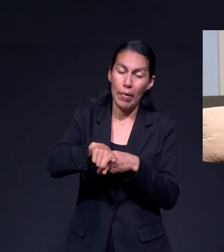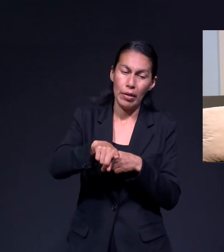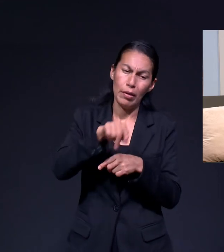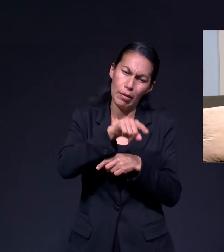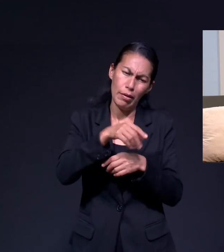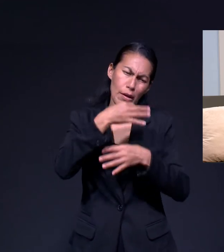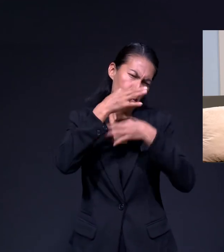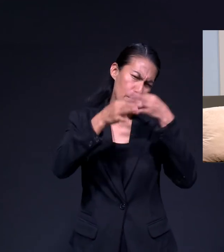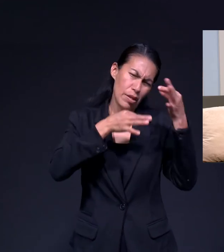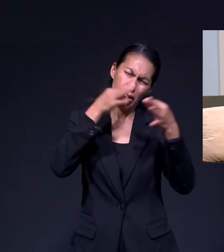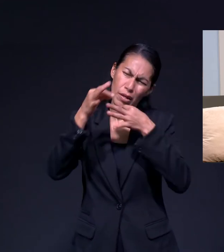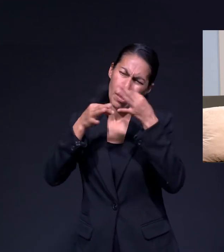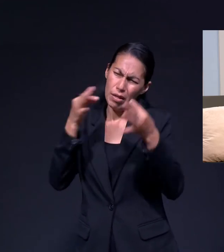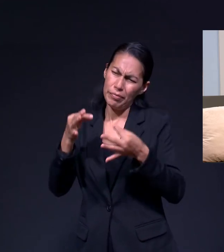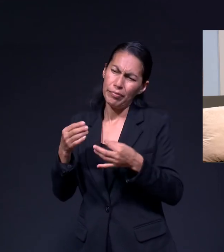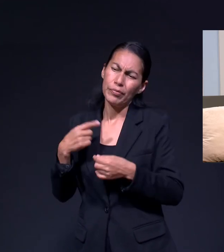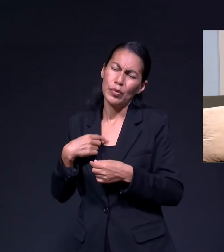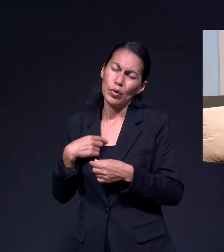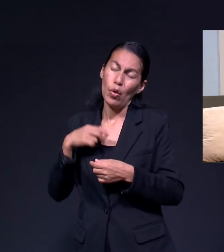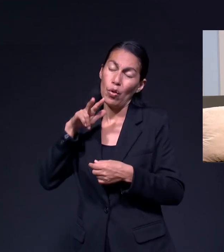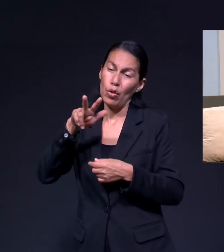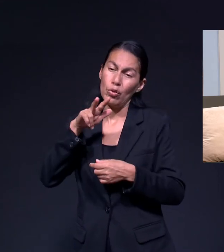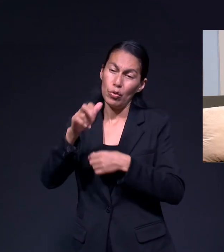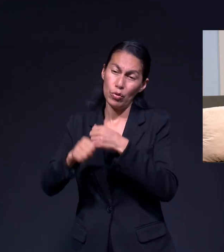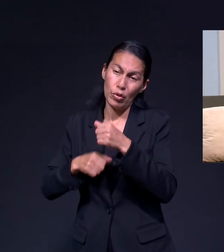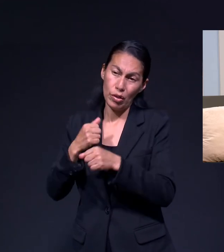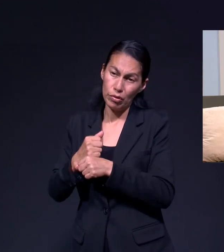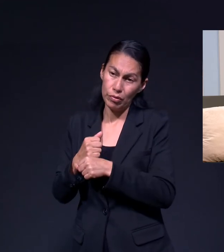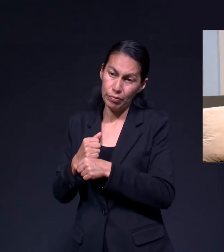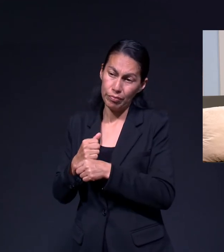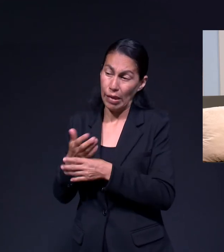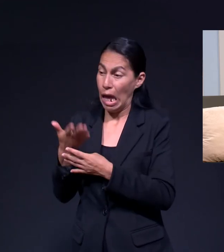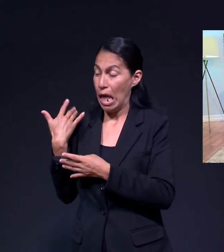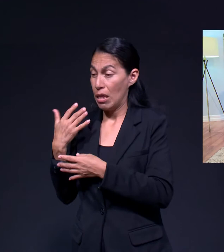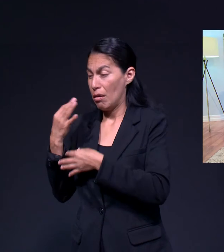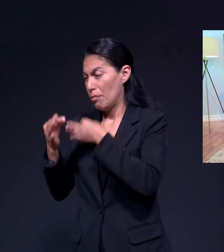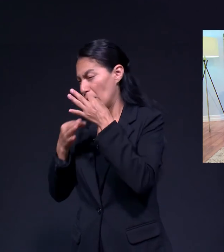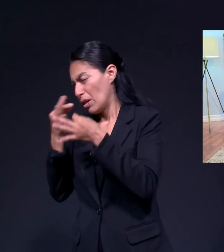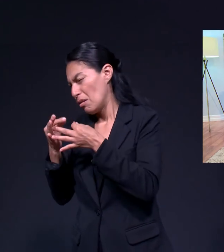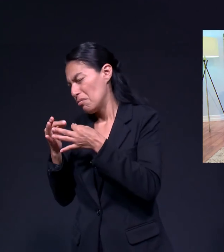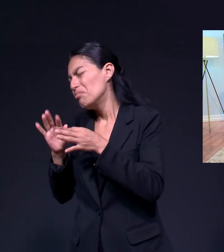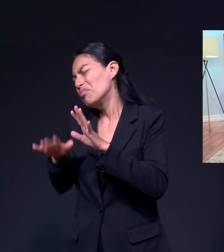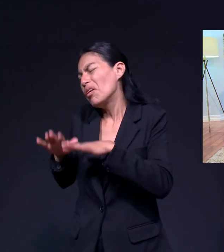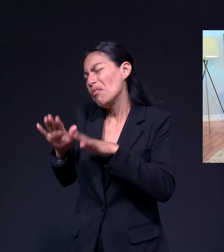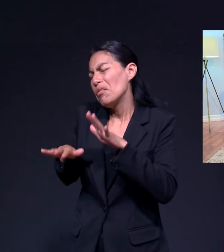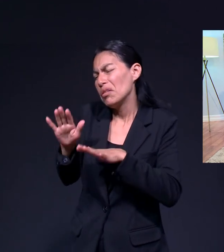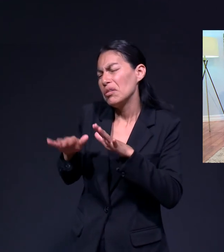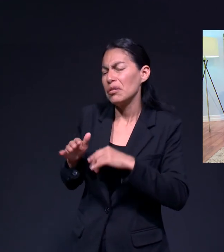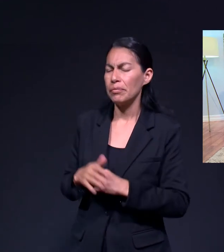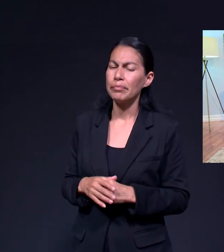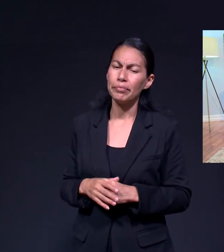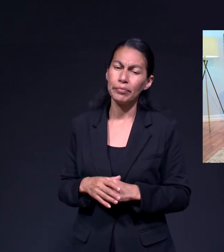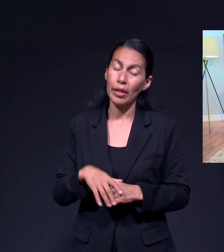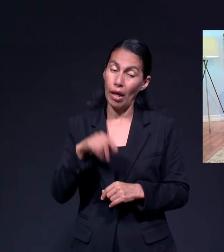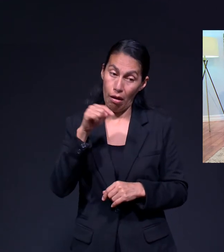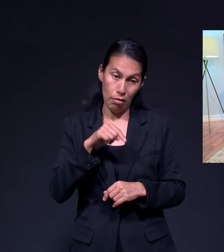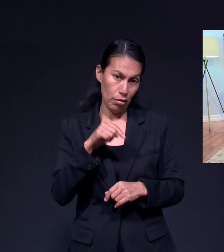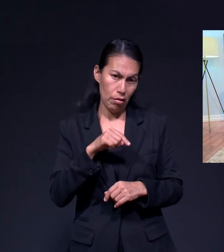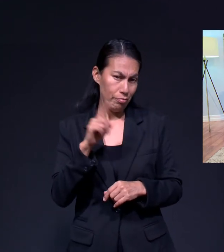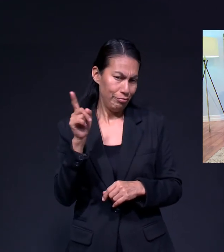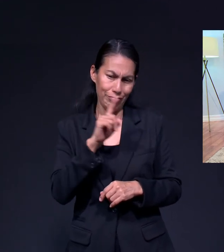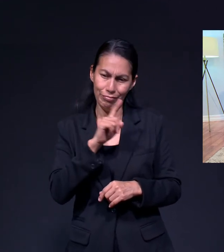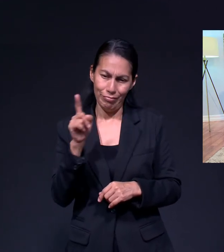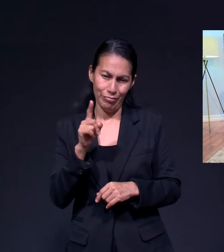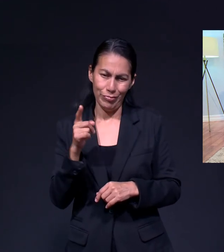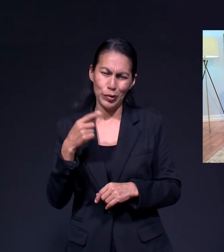ese era mi primer campaña quedaba aquí en la facultad de teología en el primer año yo tenía 18 años pero ya habías dado campañas en un tour y